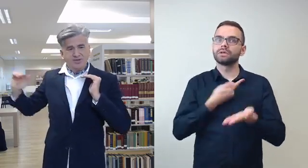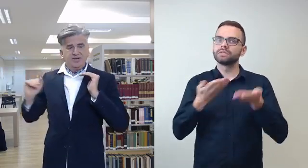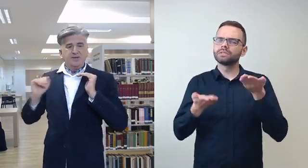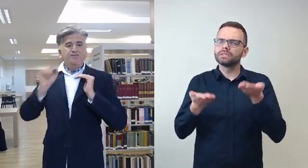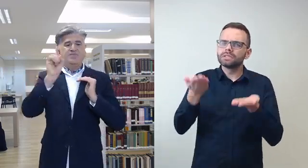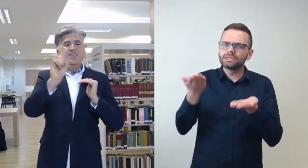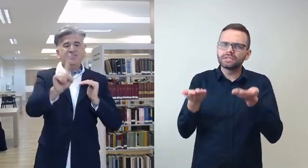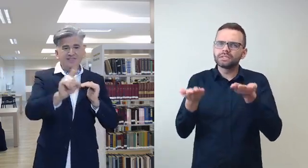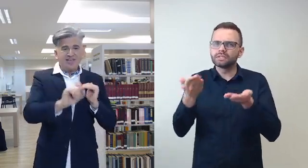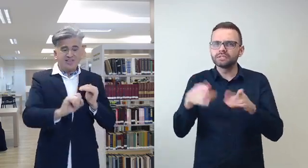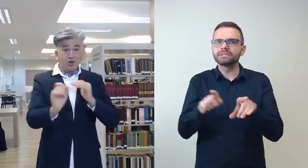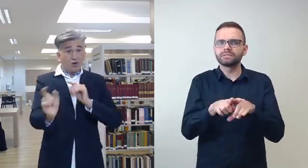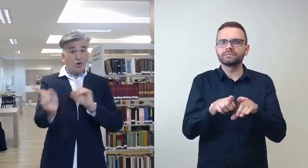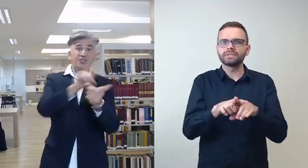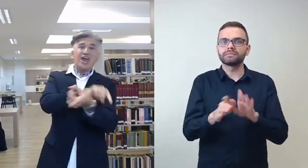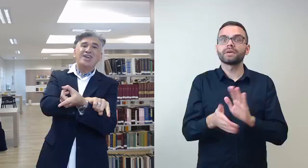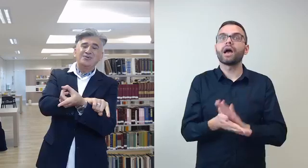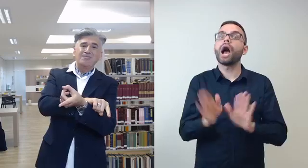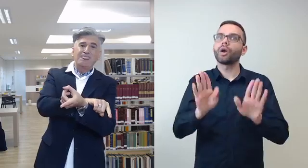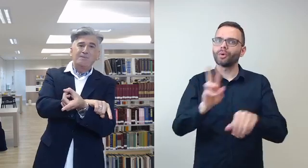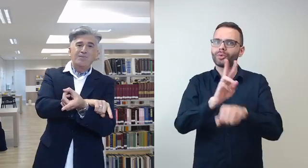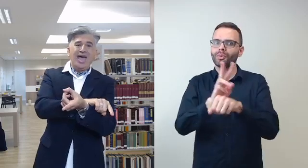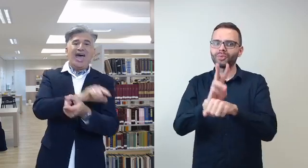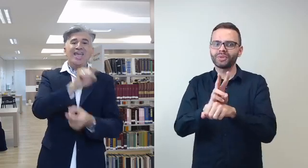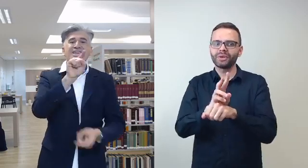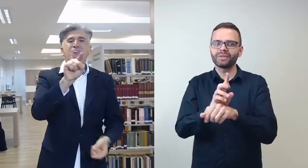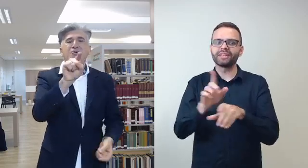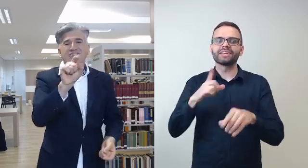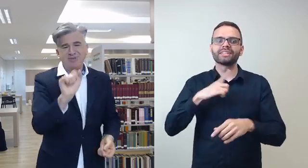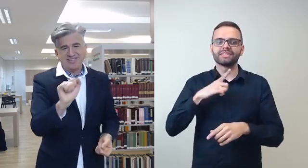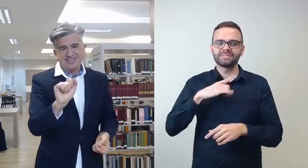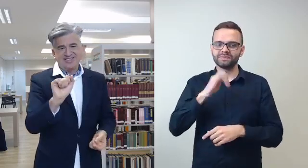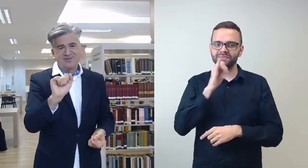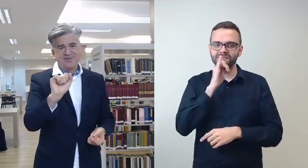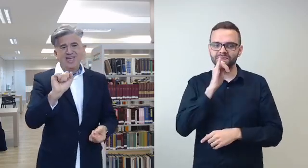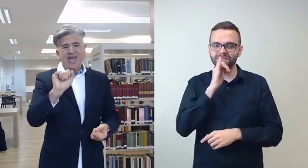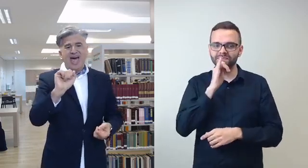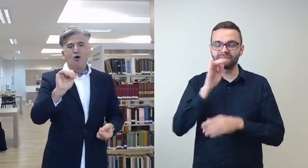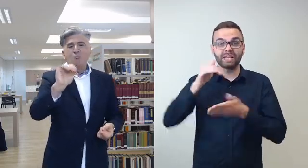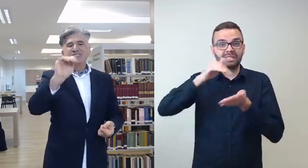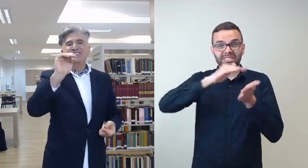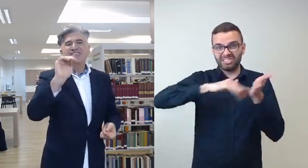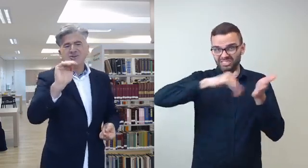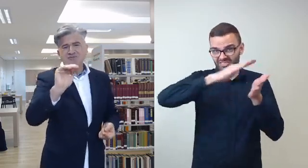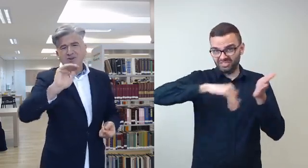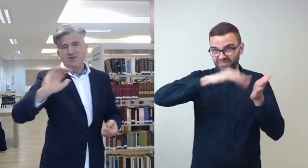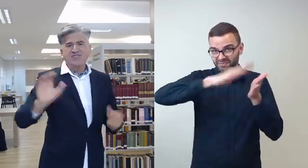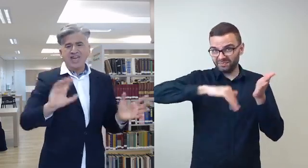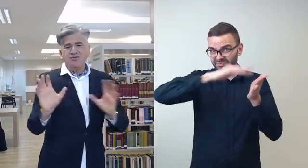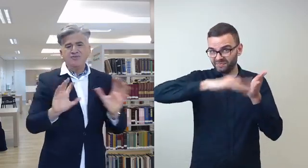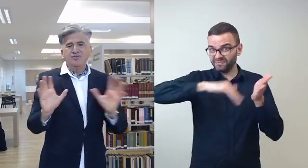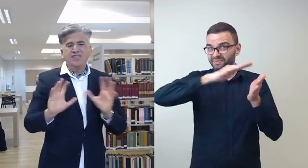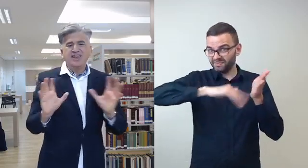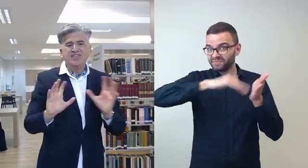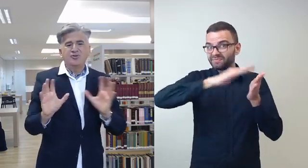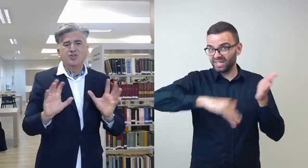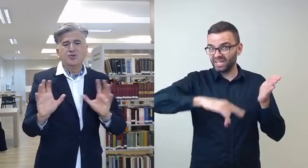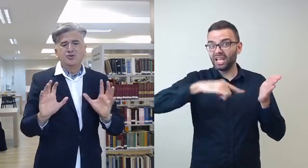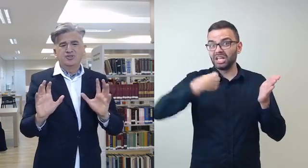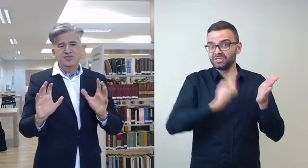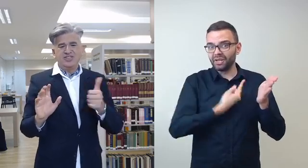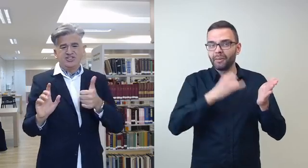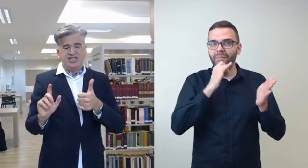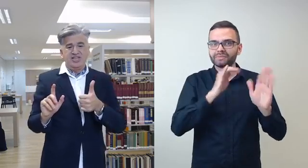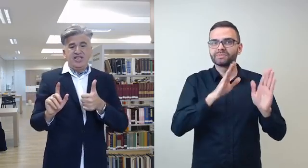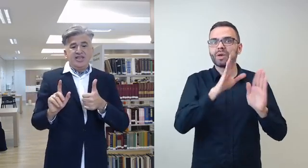orador. 17. Agora, o contrário. A hipointerpretação. A omissão voluntária ou involuntária de